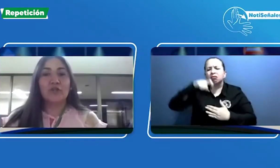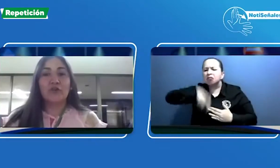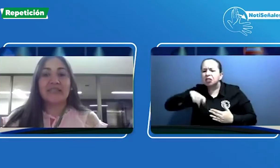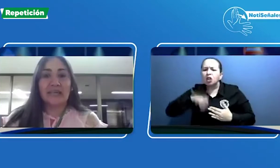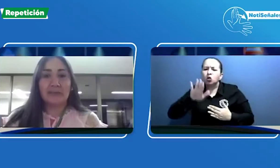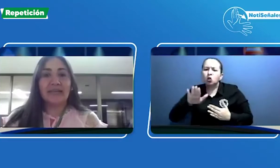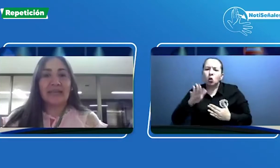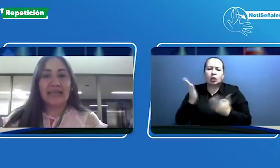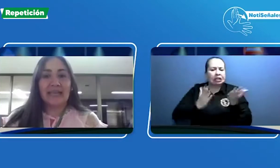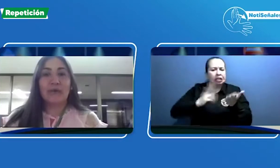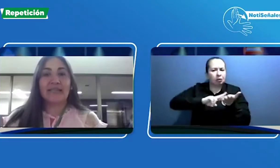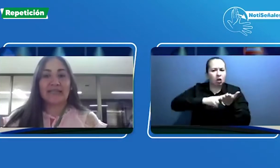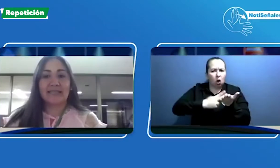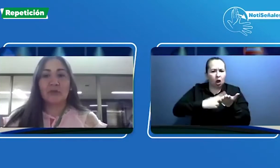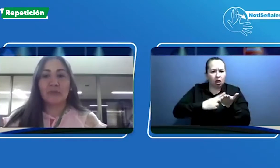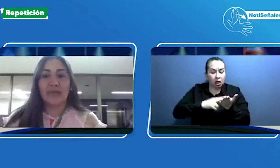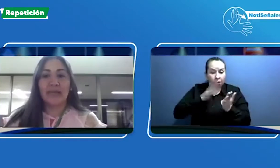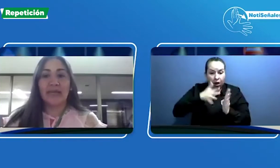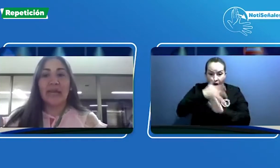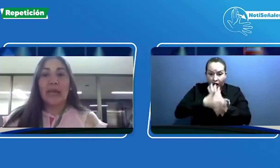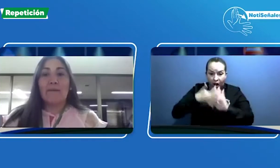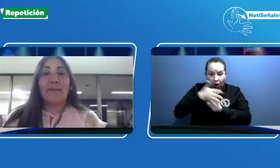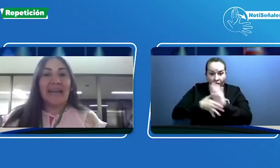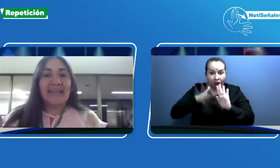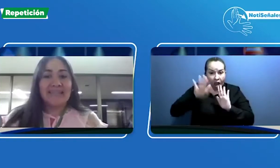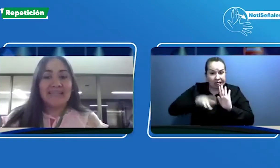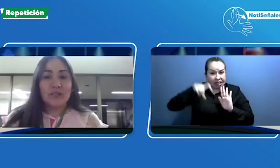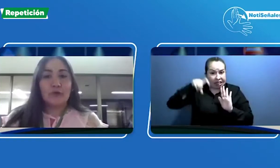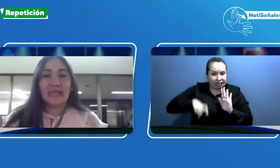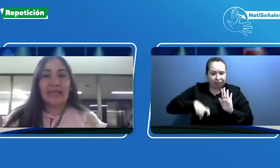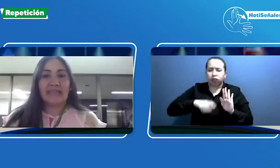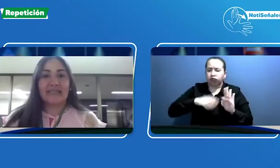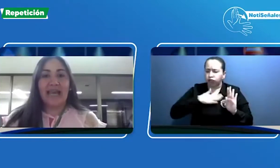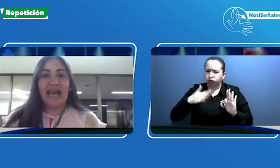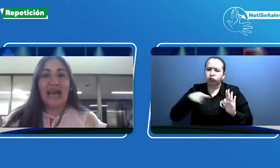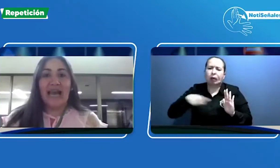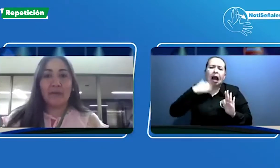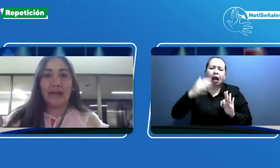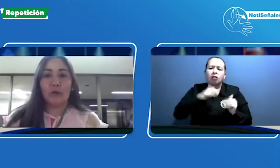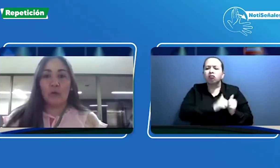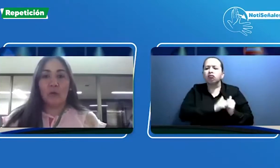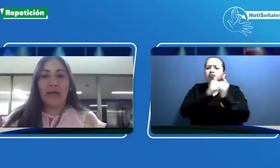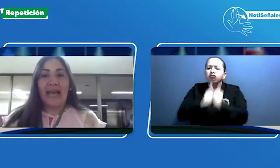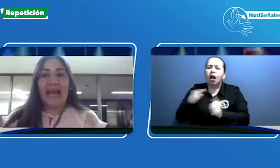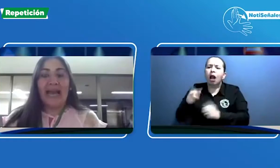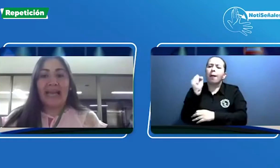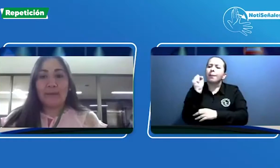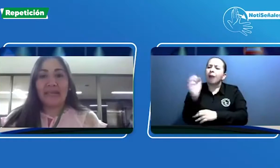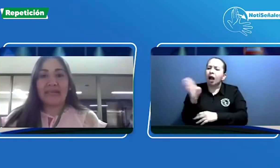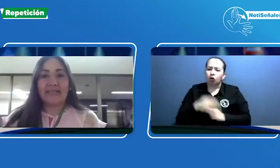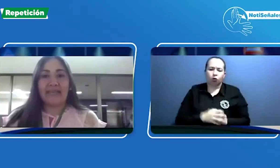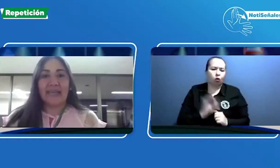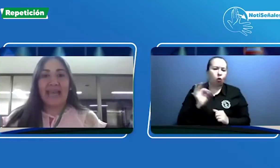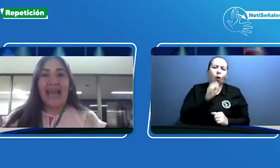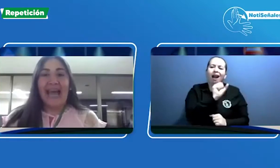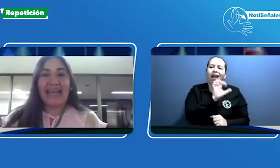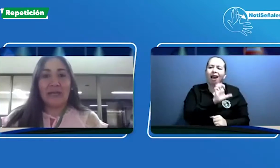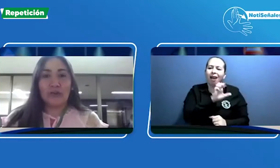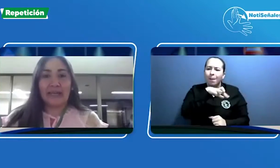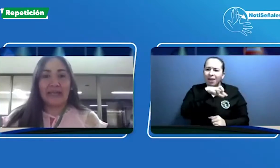servicio de intérprete de lengua de señas colombiana para ir a hacer su diligencia al banco a la EPS